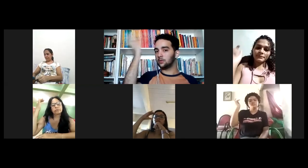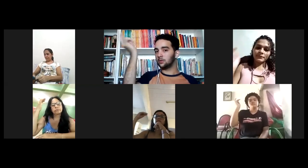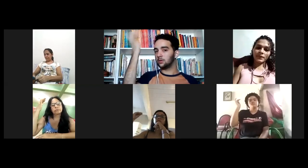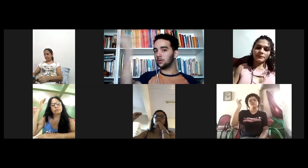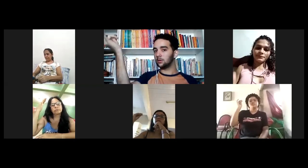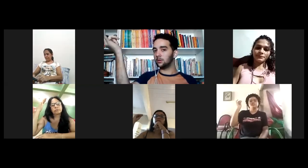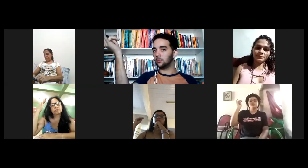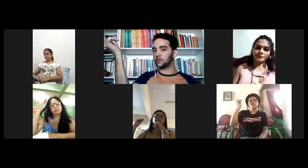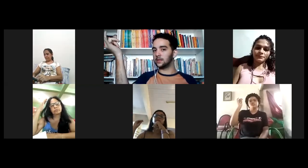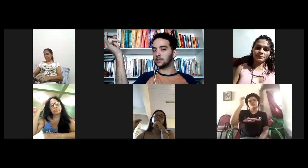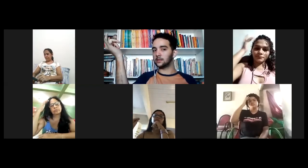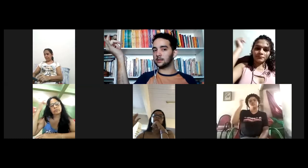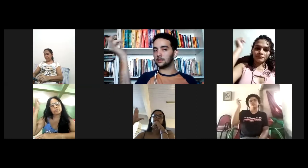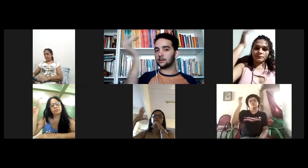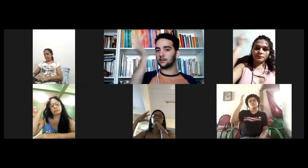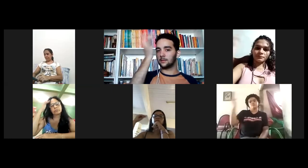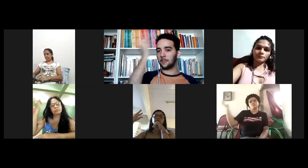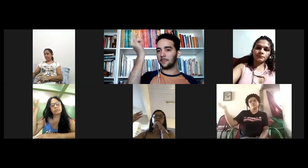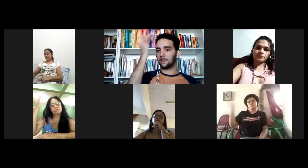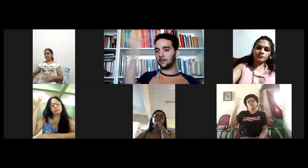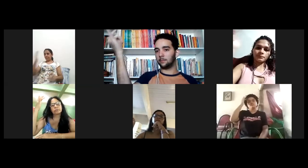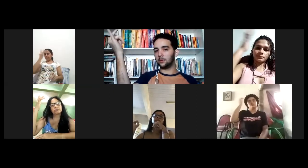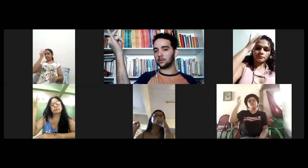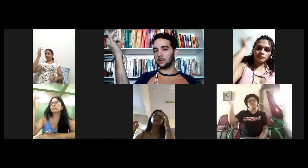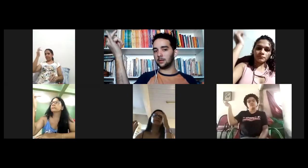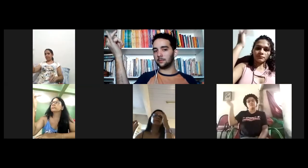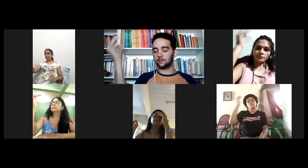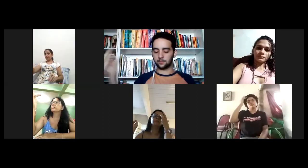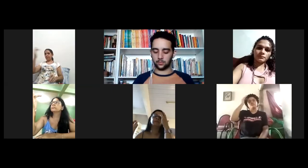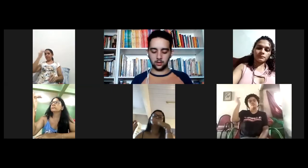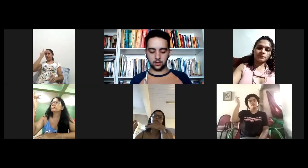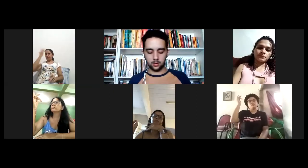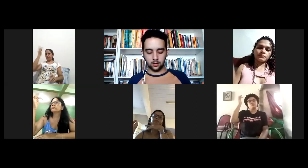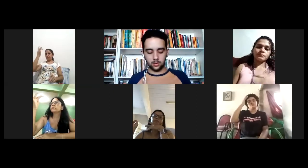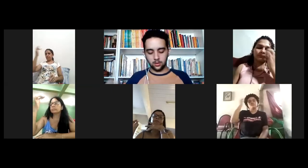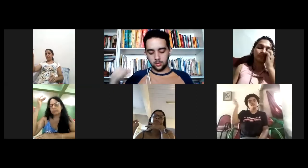faço 2 vezes. Depois de amanhã.